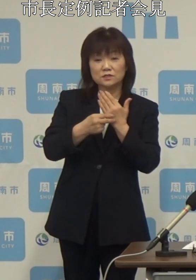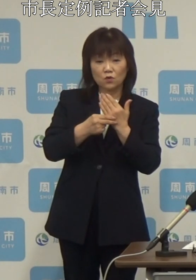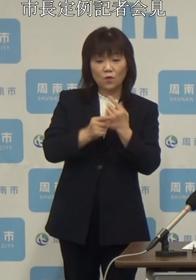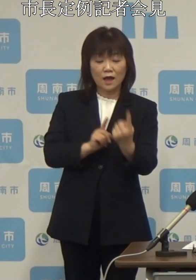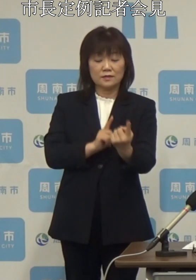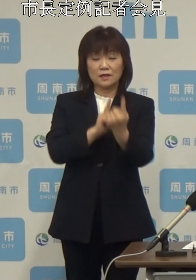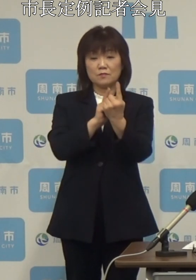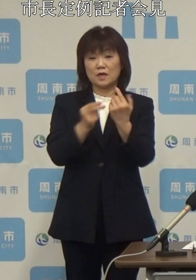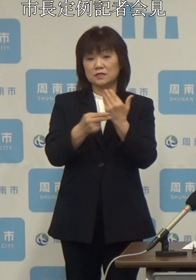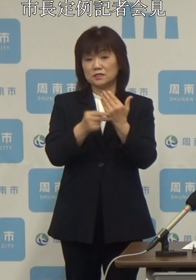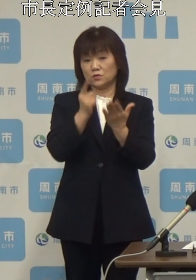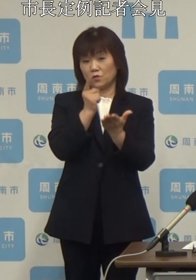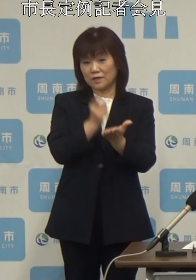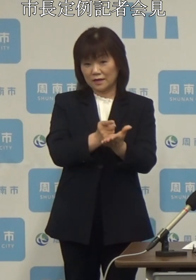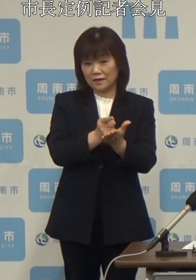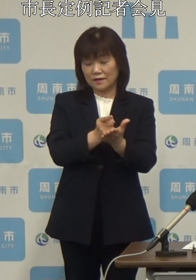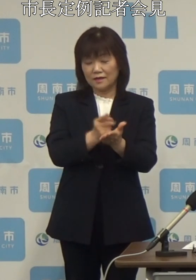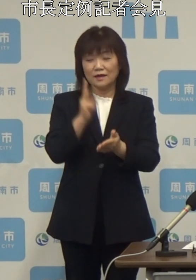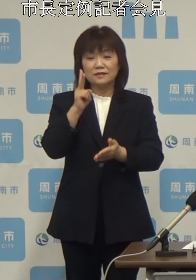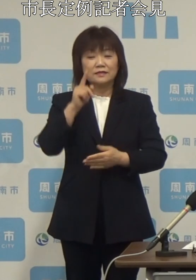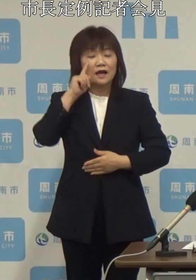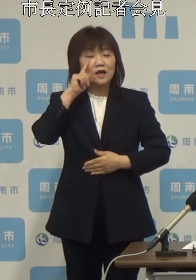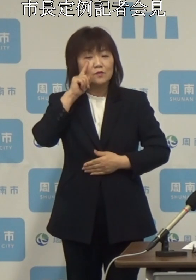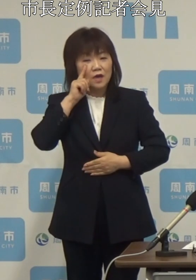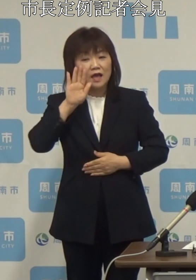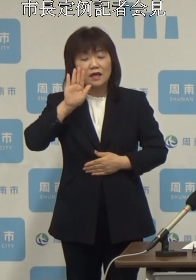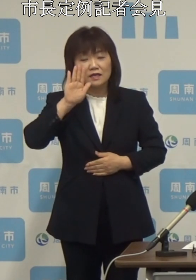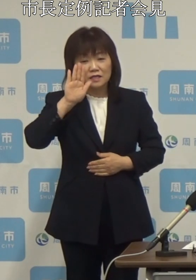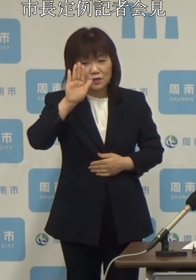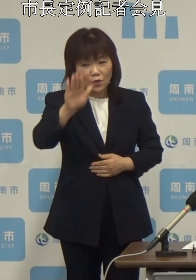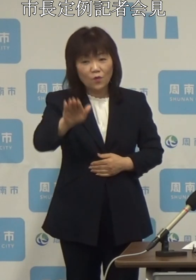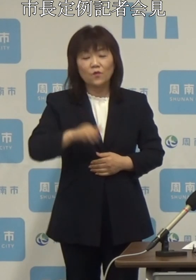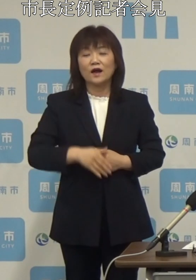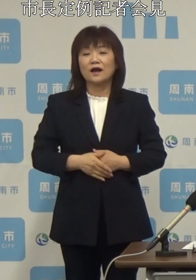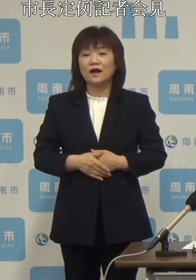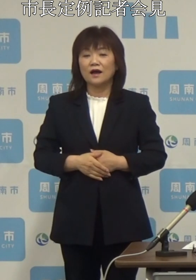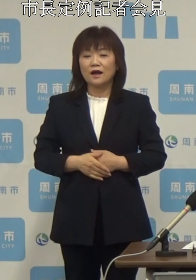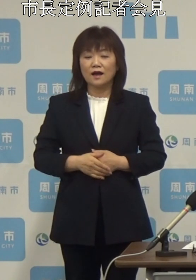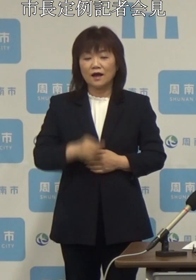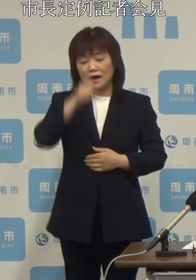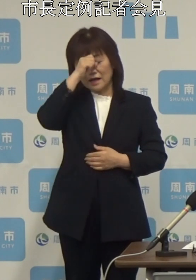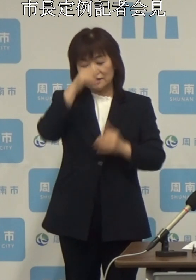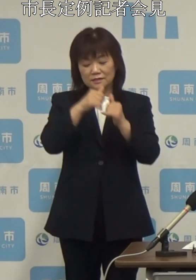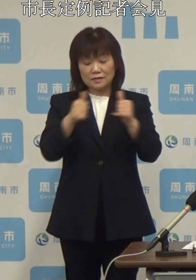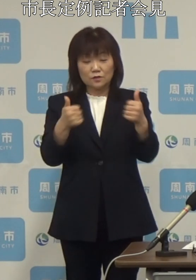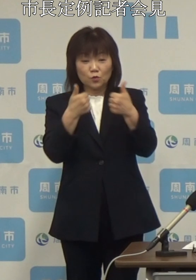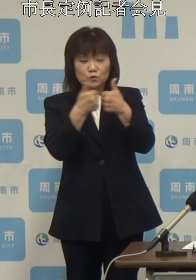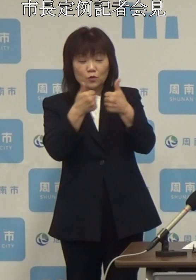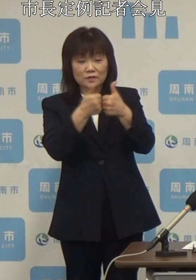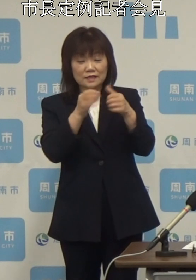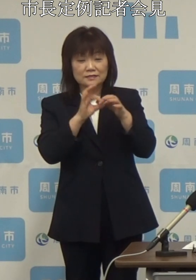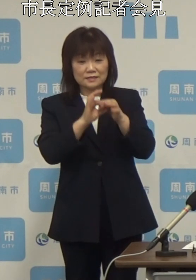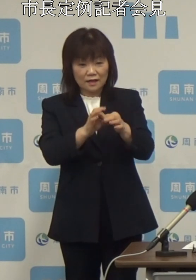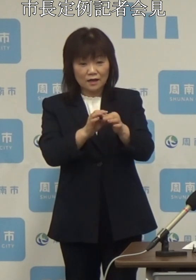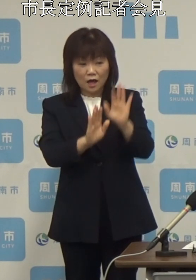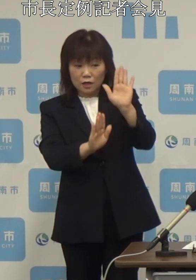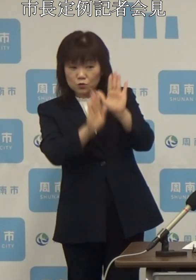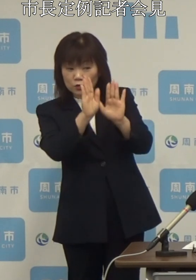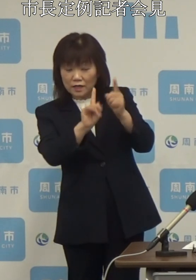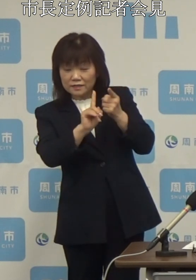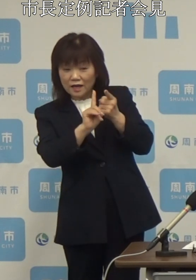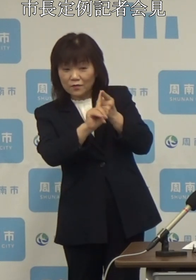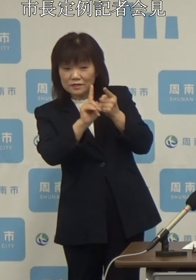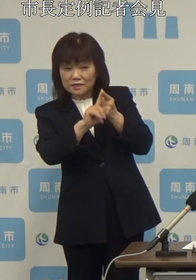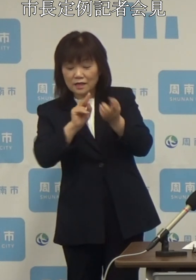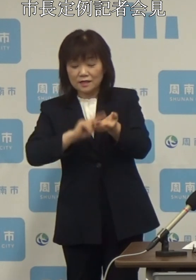対面診療となりますが、その後の診療については患者さんと相談しながら症状に応じ